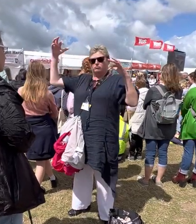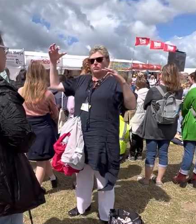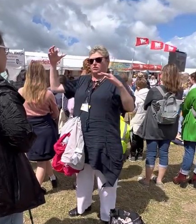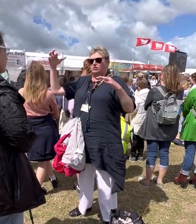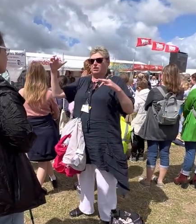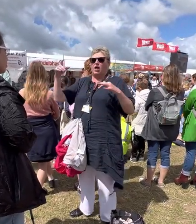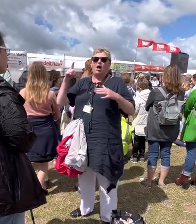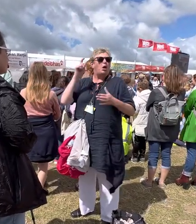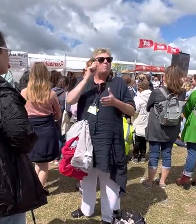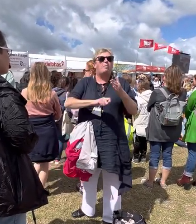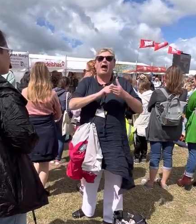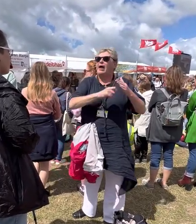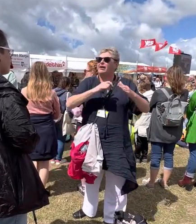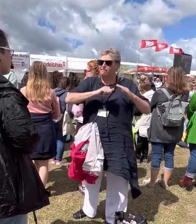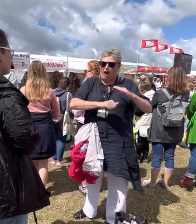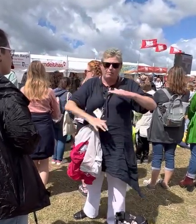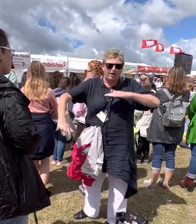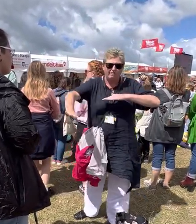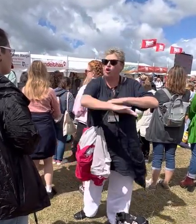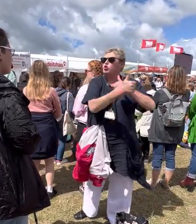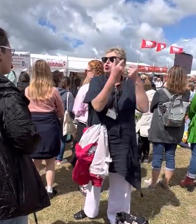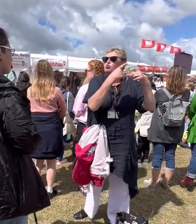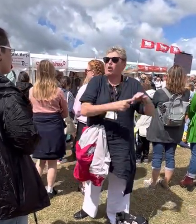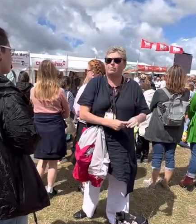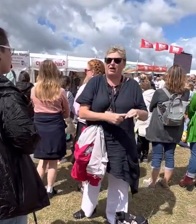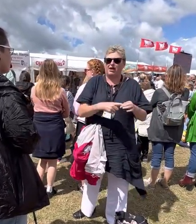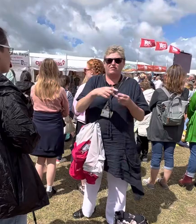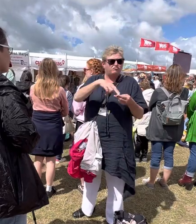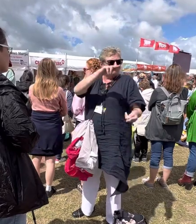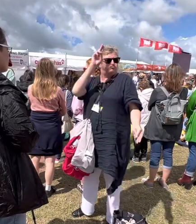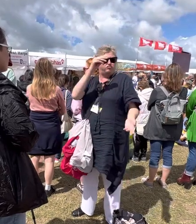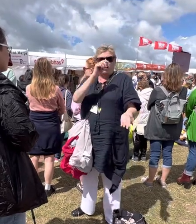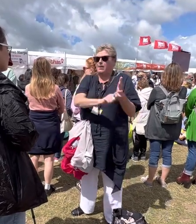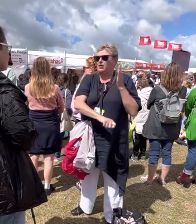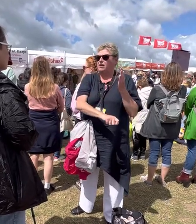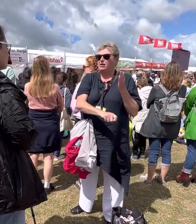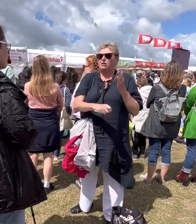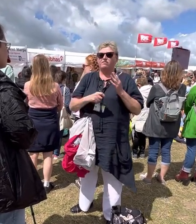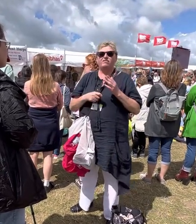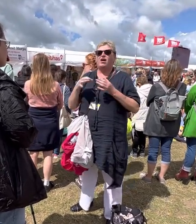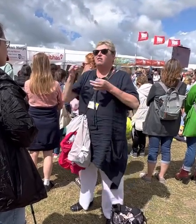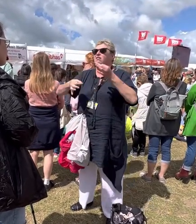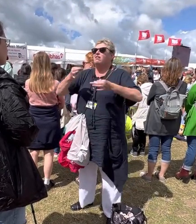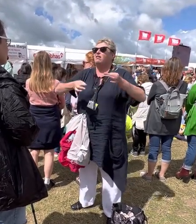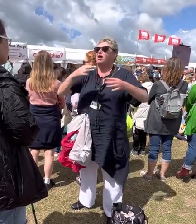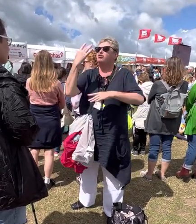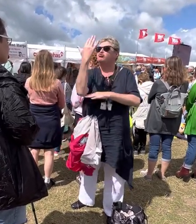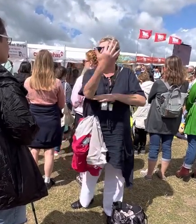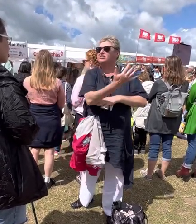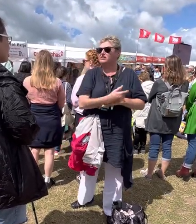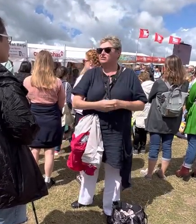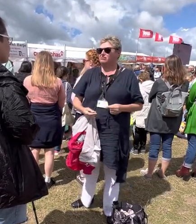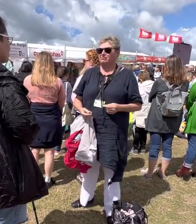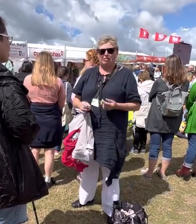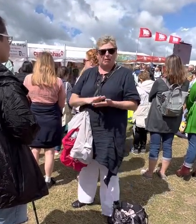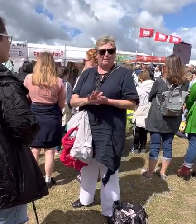amaethyddol o ansawdd da am bris uchel mwyn plannu coed. Mae hyn yn golygu